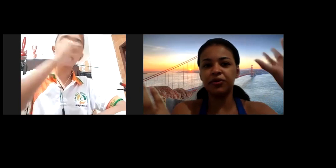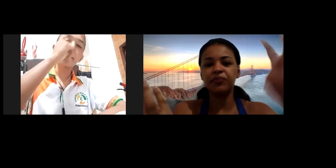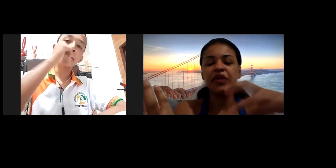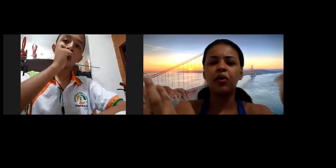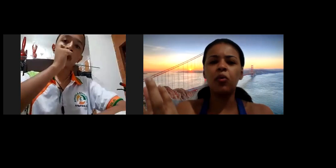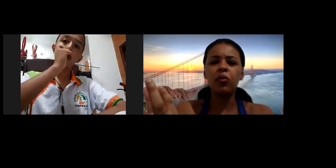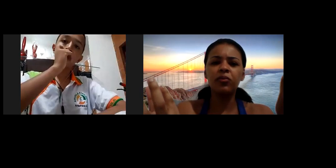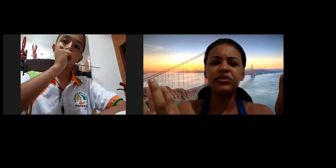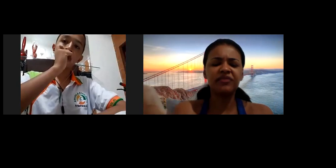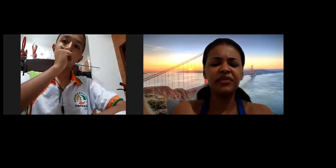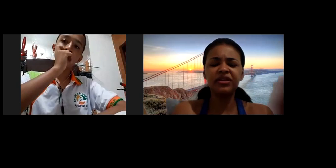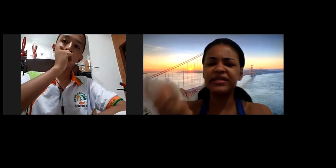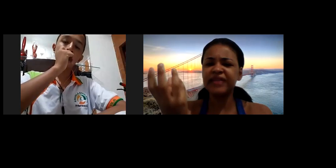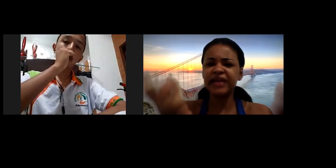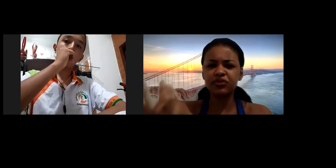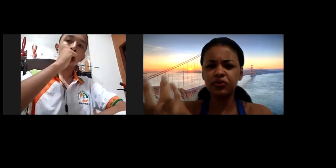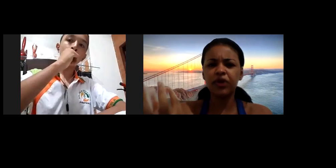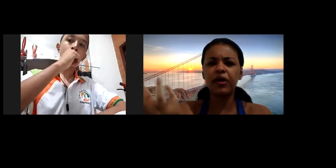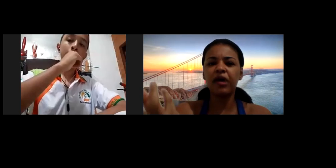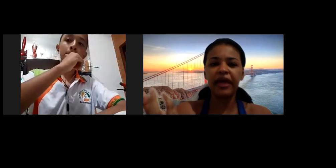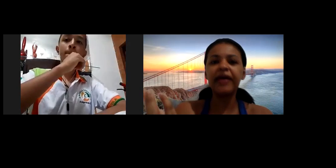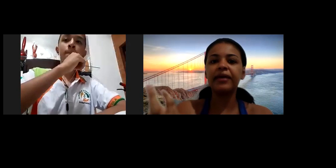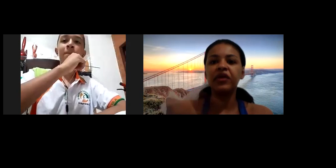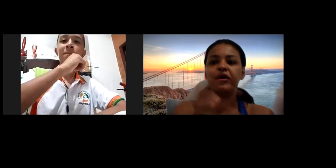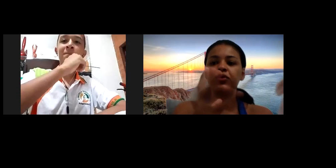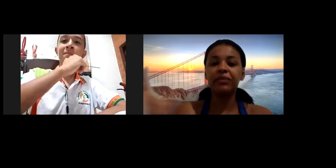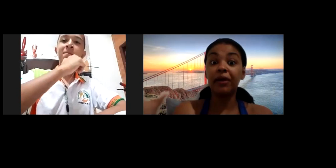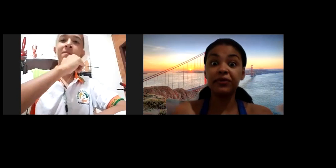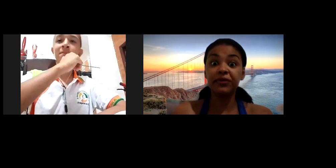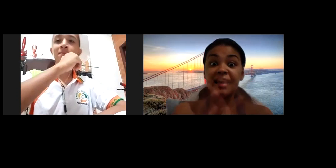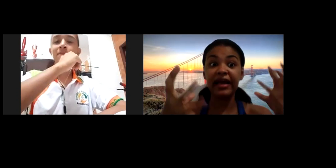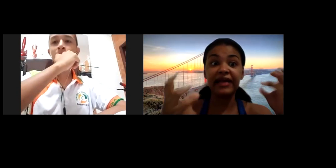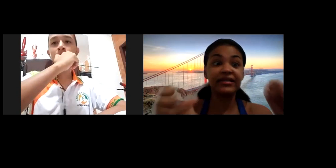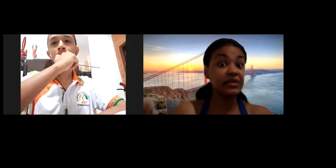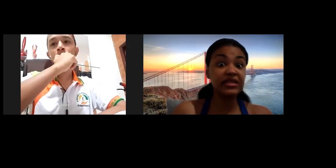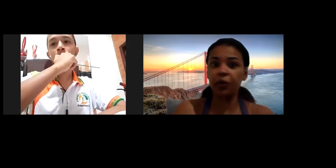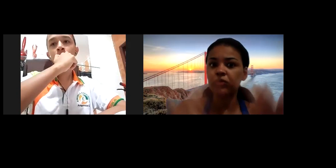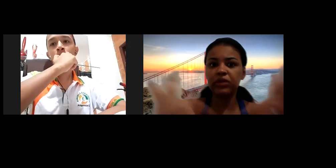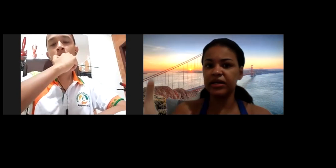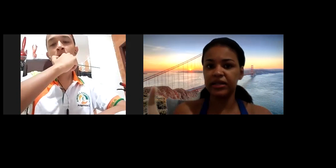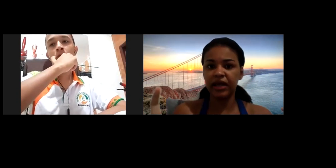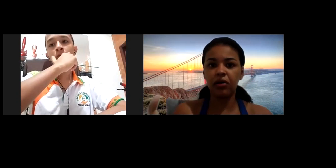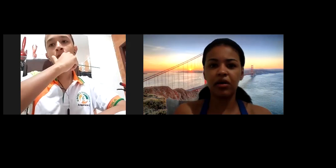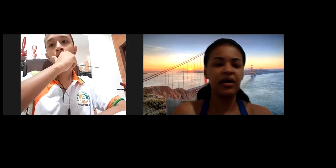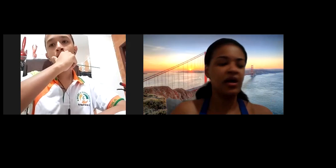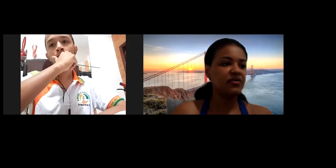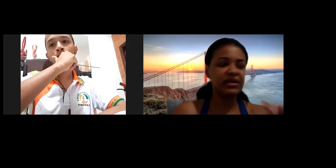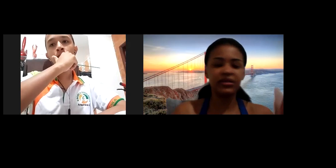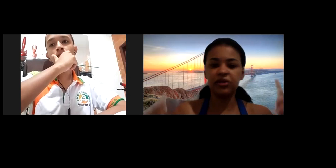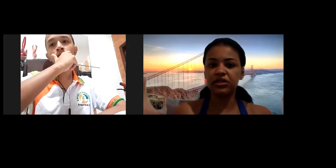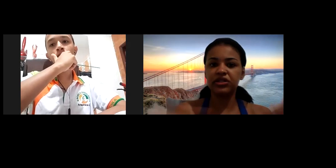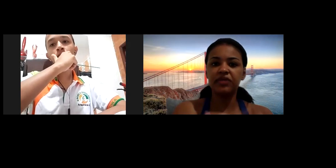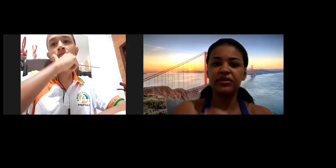hipoclorito de sódio com salve eu não sei se é ácido úrico é a ureia do animal então dá aquela reação espontânea na